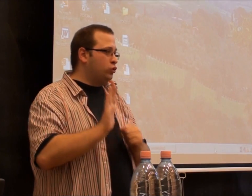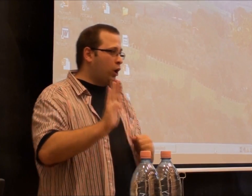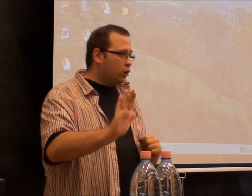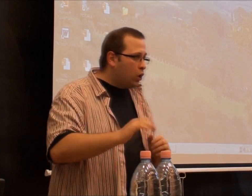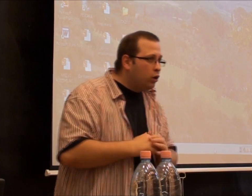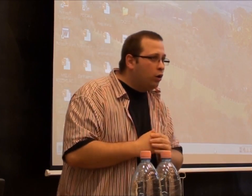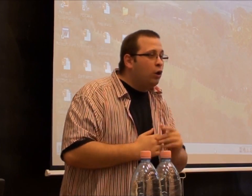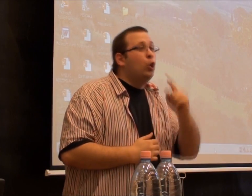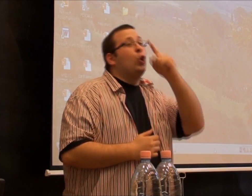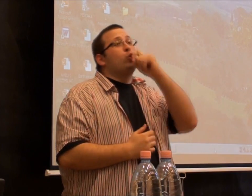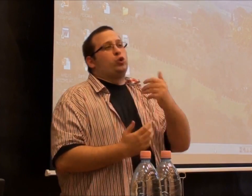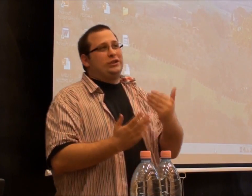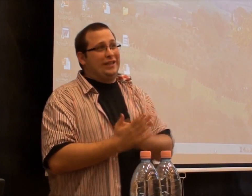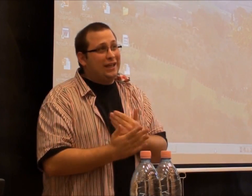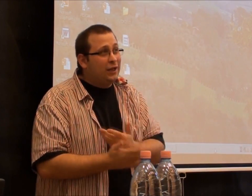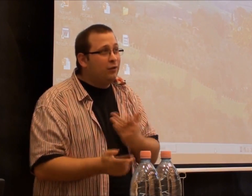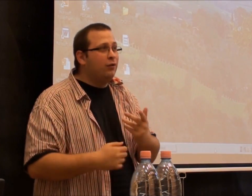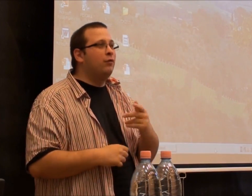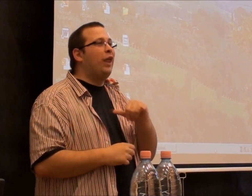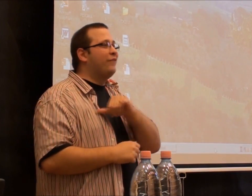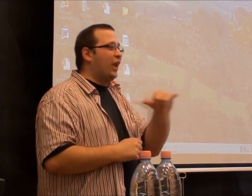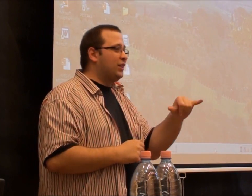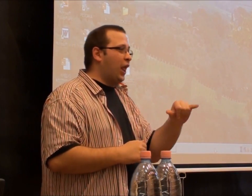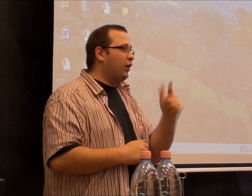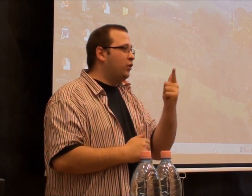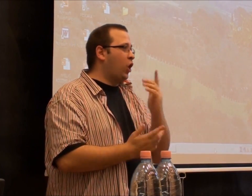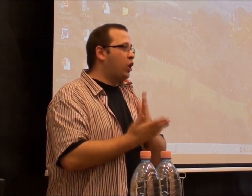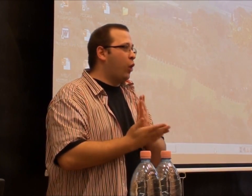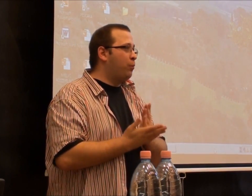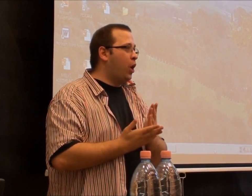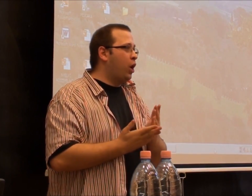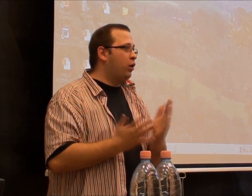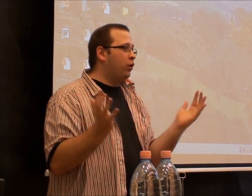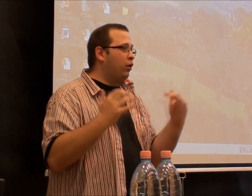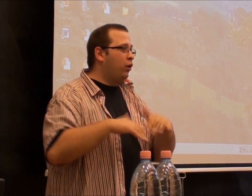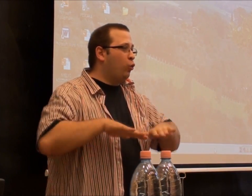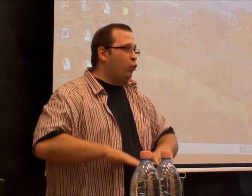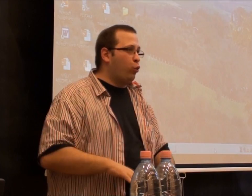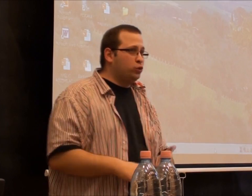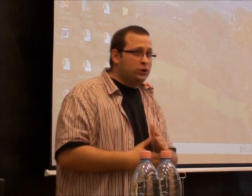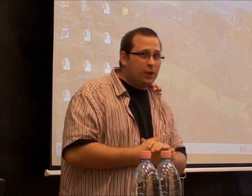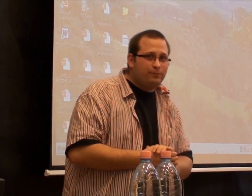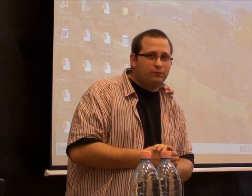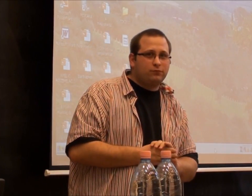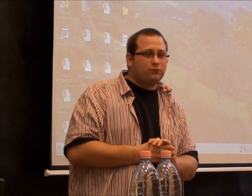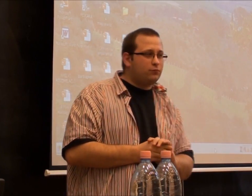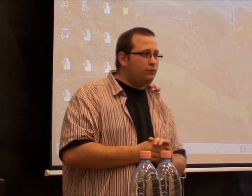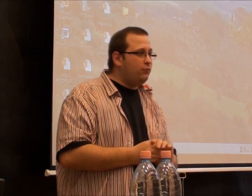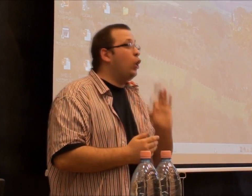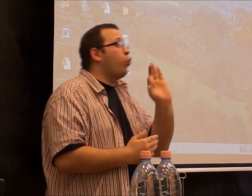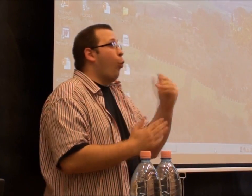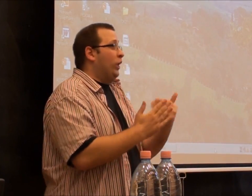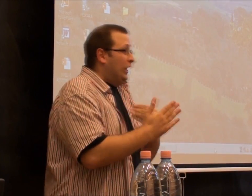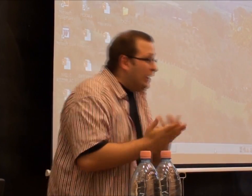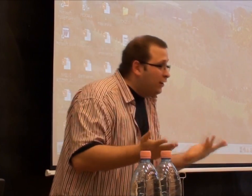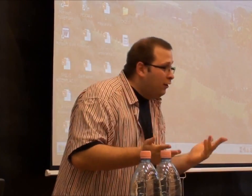esélyegyelőségi bizottság. Rossz hír, hogy évente két alkalommal ülnek össze. Jó